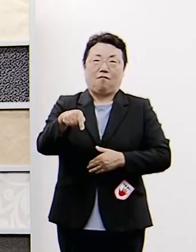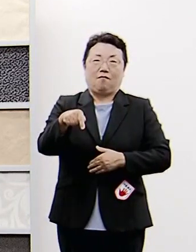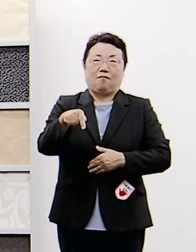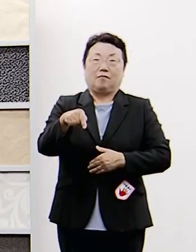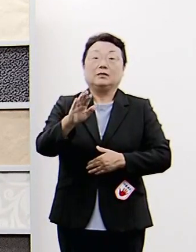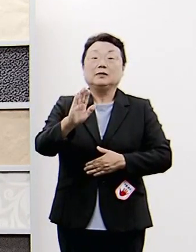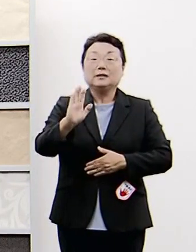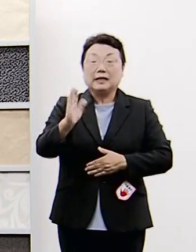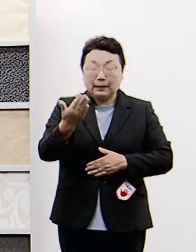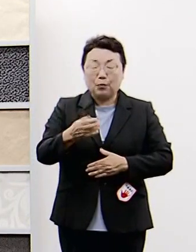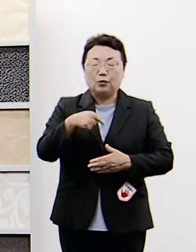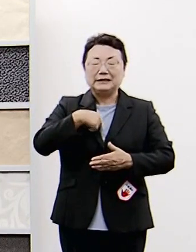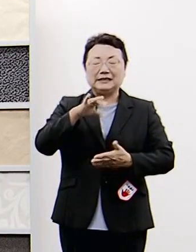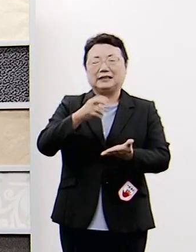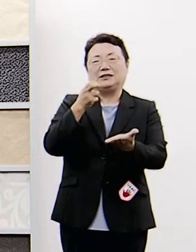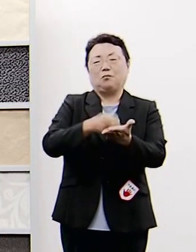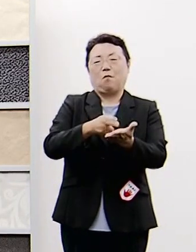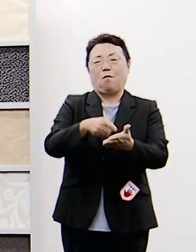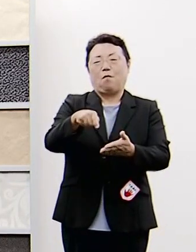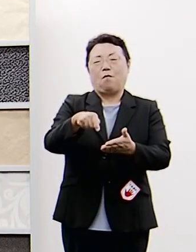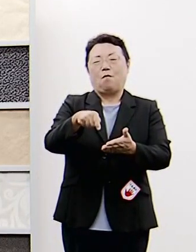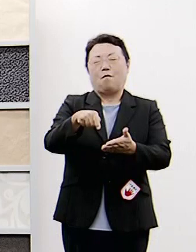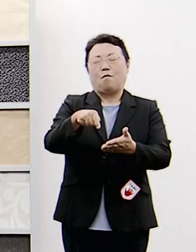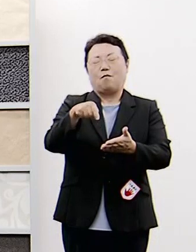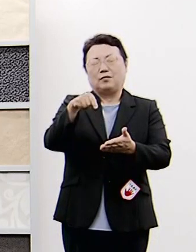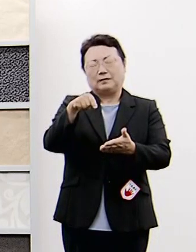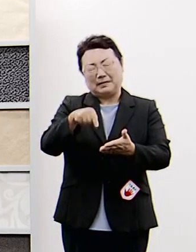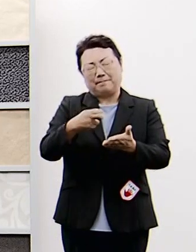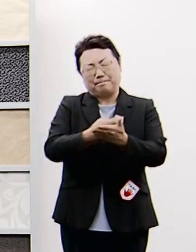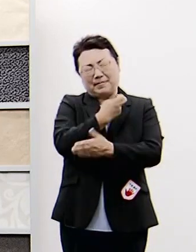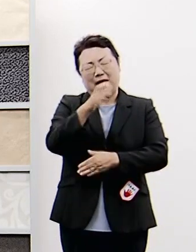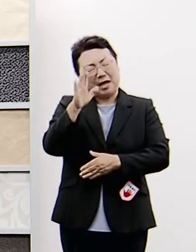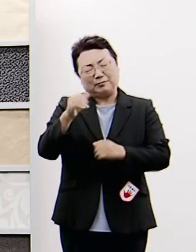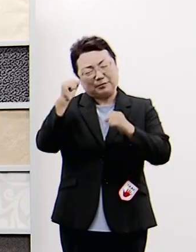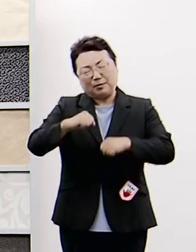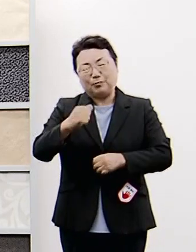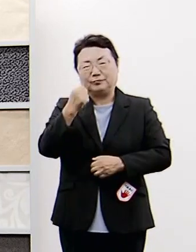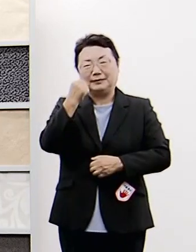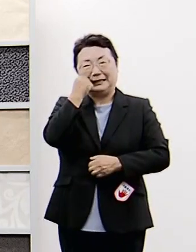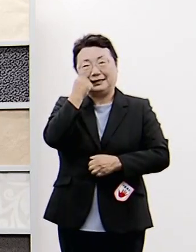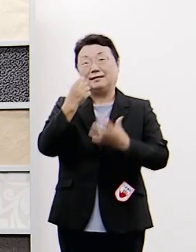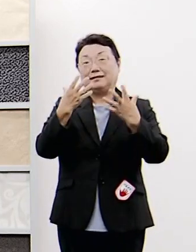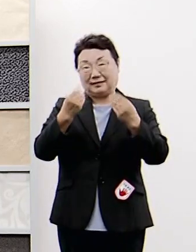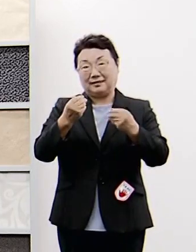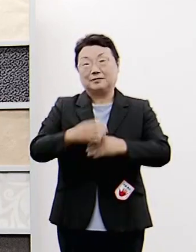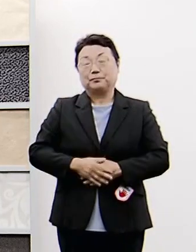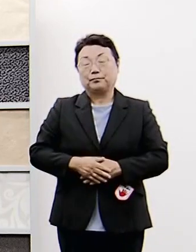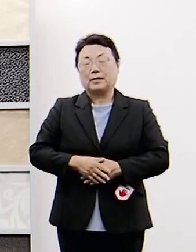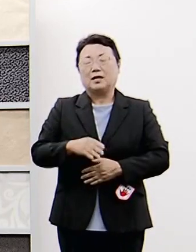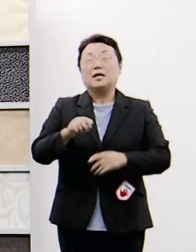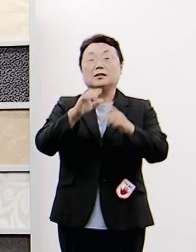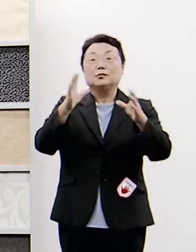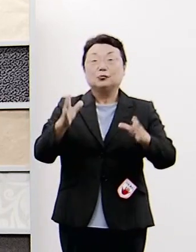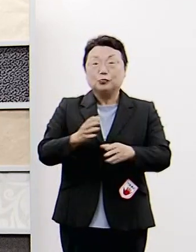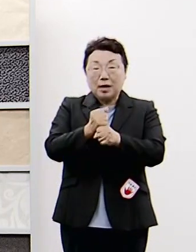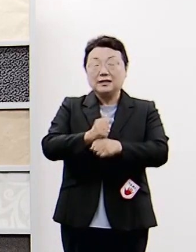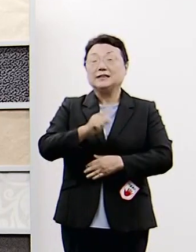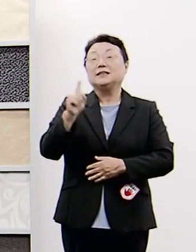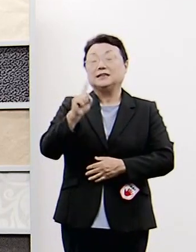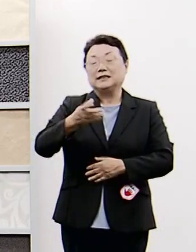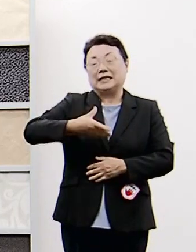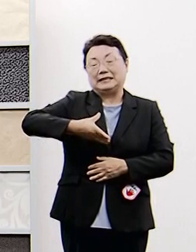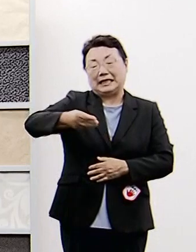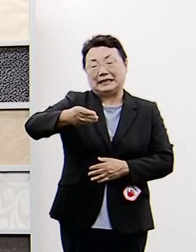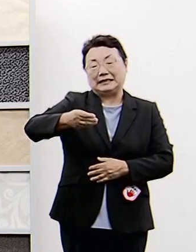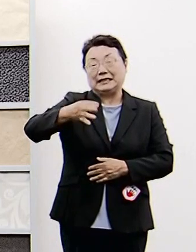地方自治法上の違法性を認めさせるには至らなかったわけでありますこのことはすなわち賃料